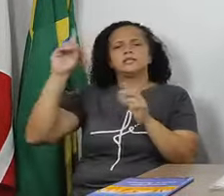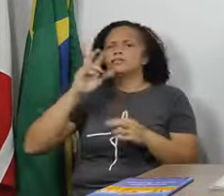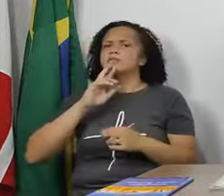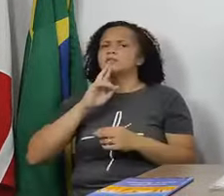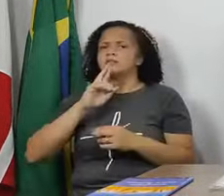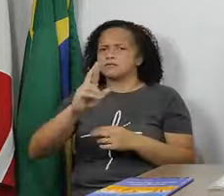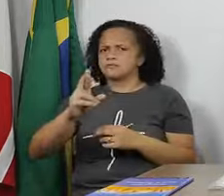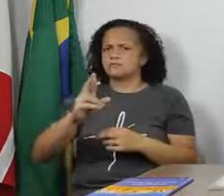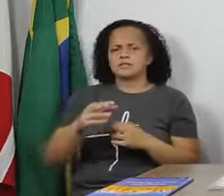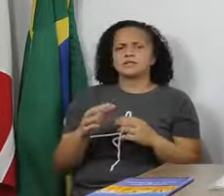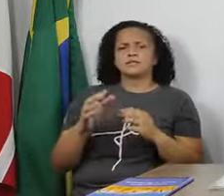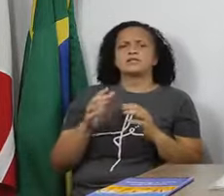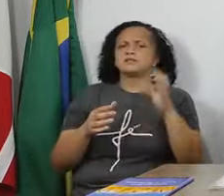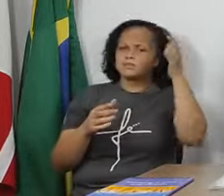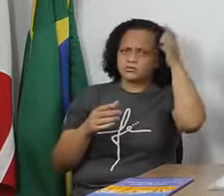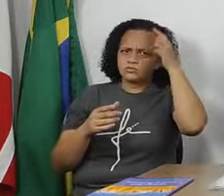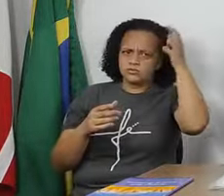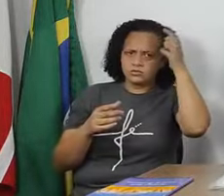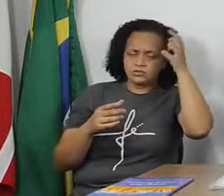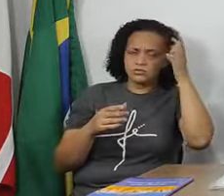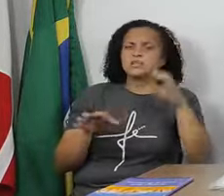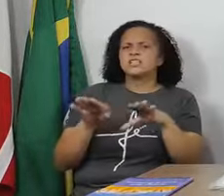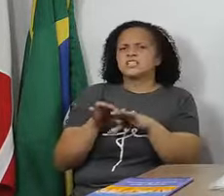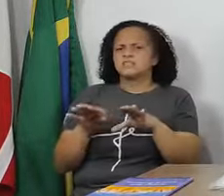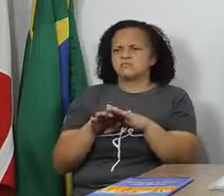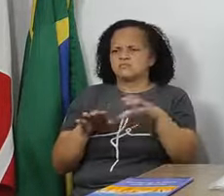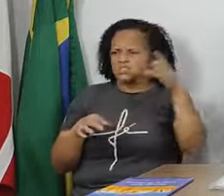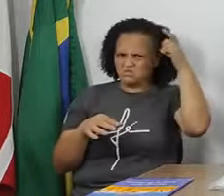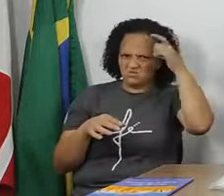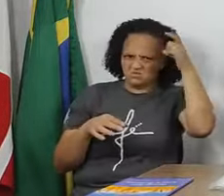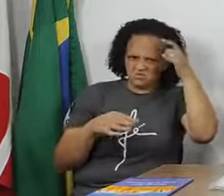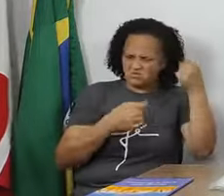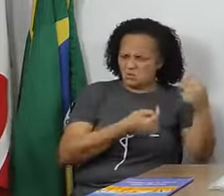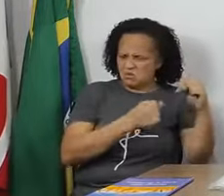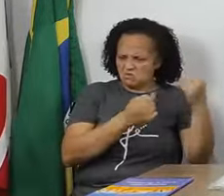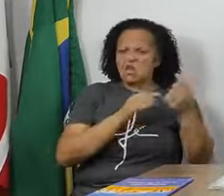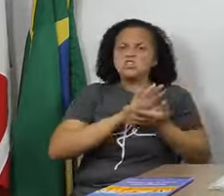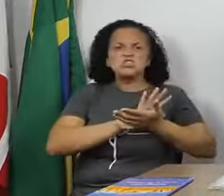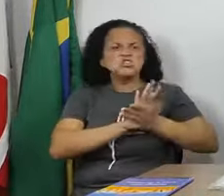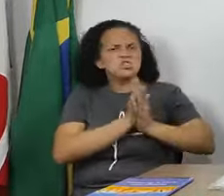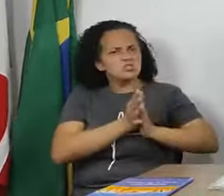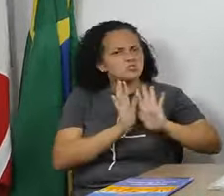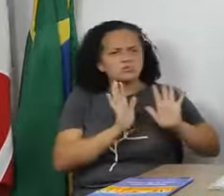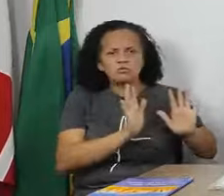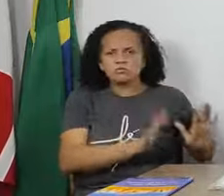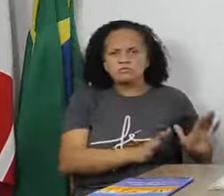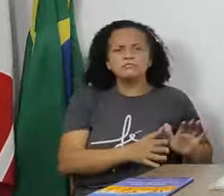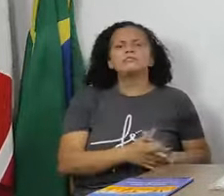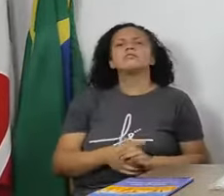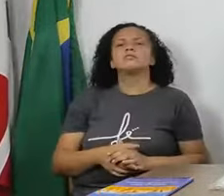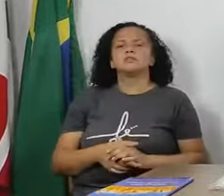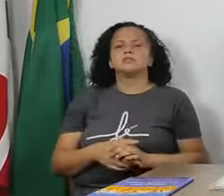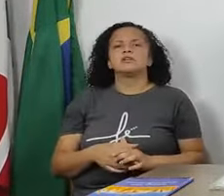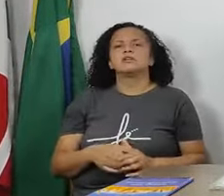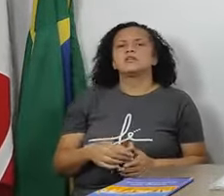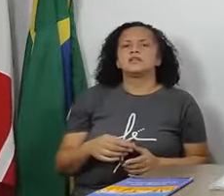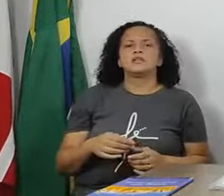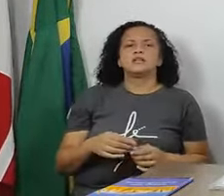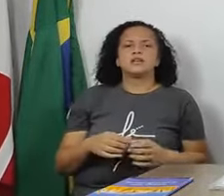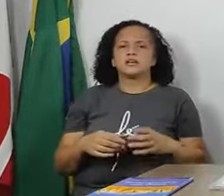Satanás, dentre elas que ele é o inimigo derrotado, despojado e reduzido a nada, e a sua cabeça